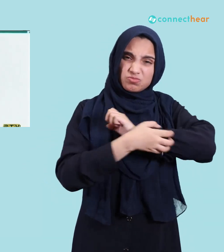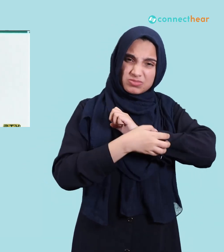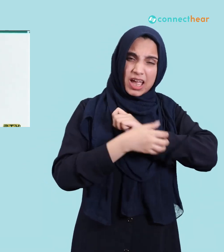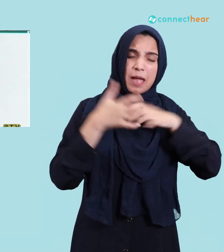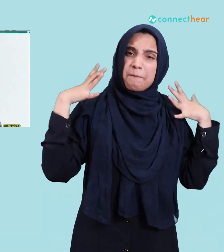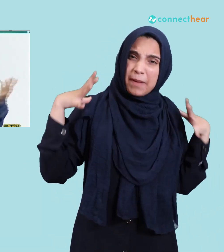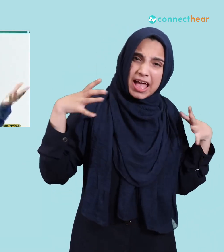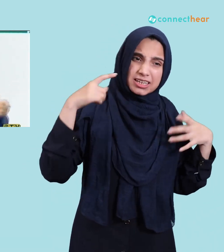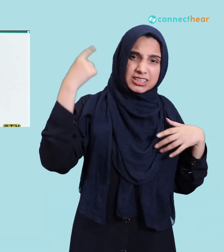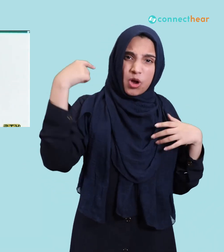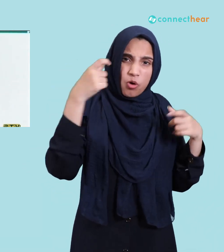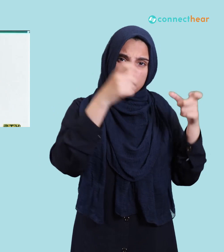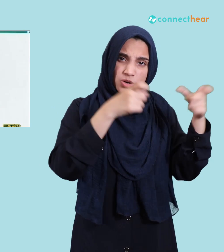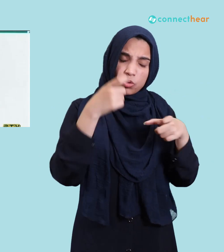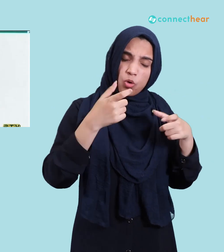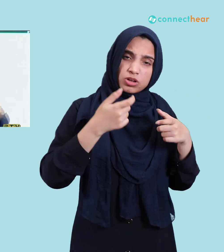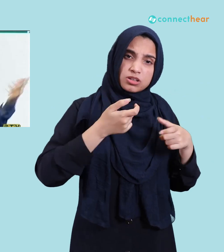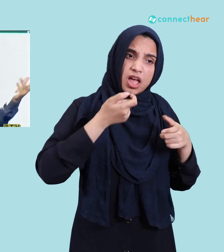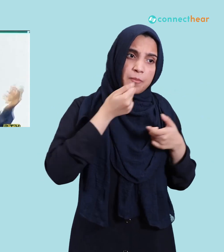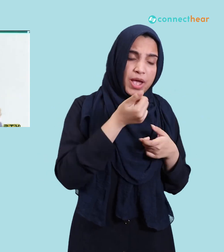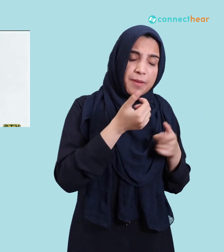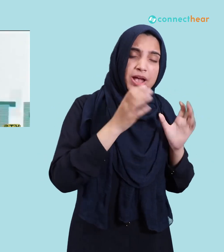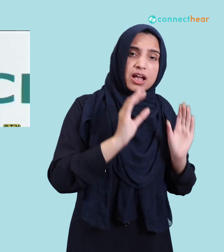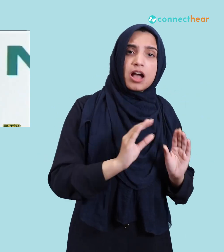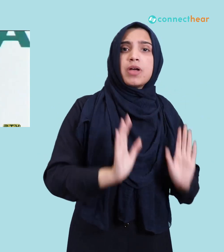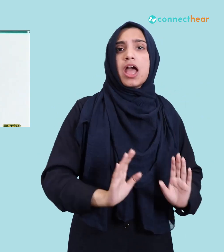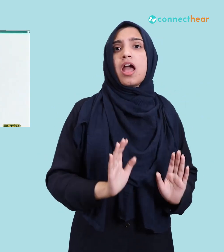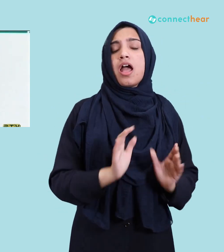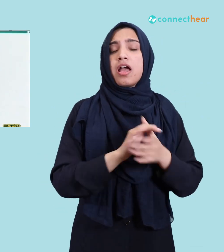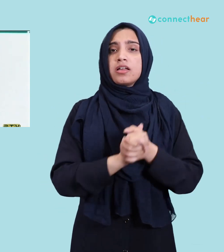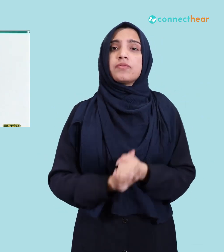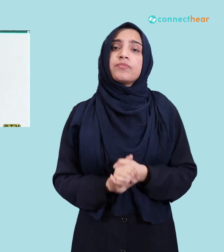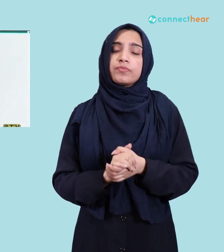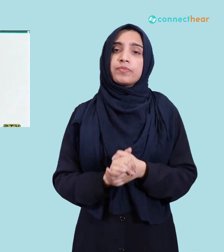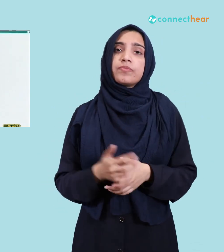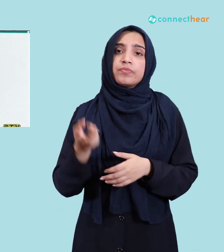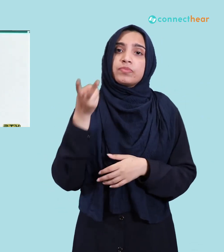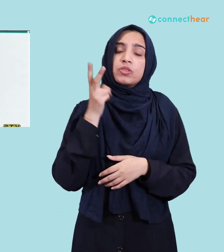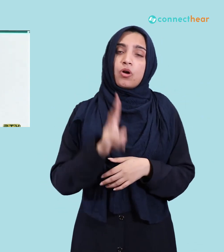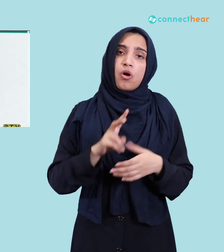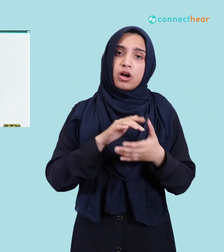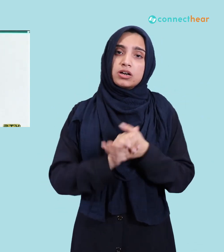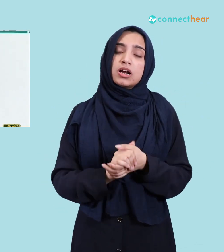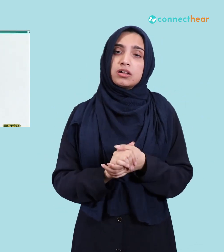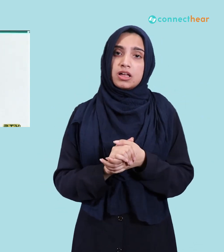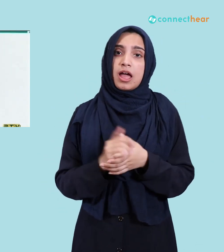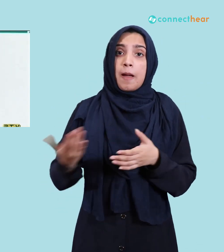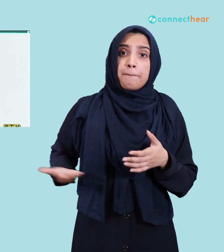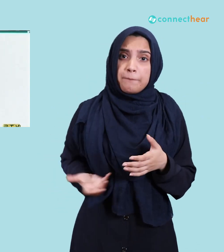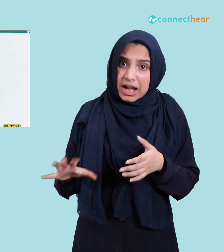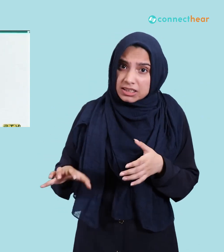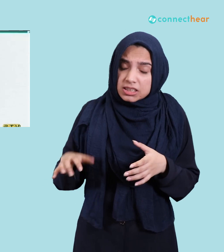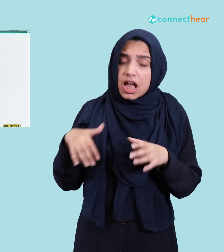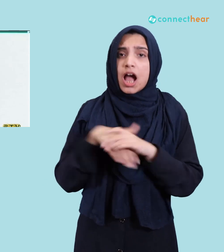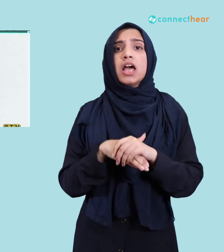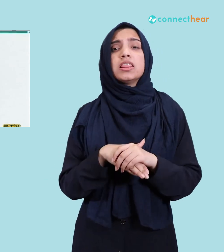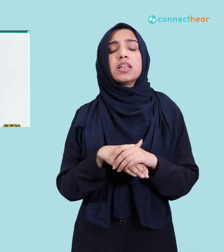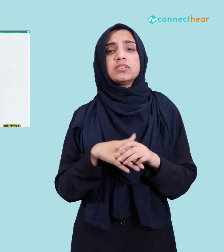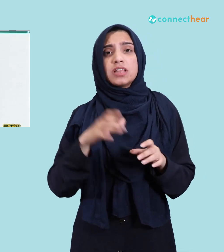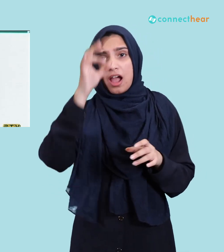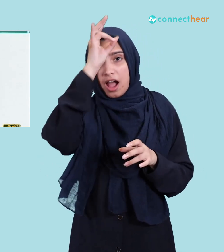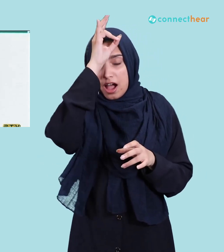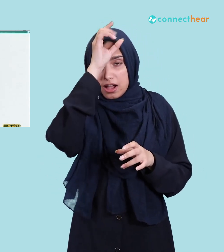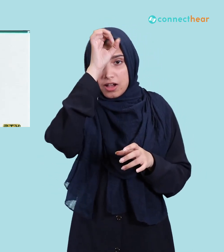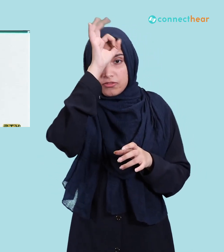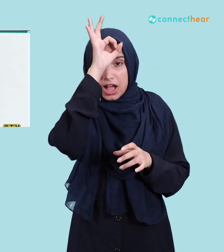ہیں. بنگلہ دیش جا رہی ہیں، ویتنام جا رہی ہیں. تو ہم پوری اب کوشش کر رہے ہیں، میری گورنمنٹ پوری کوشش